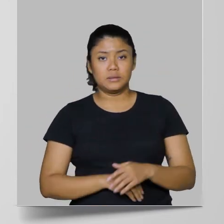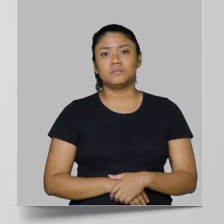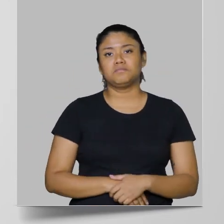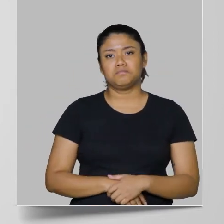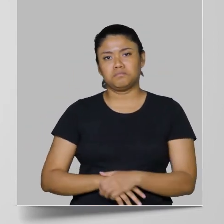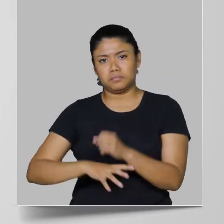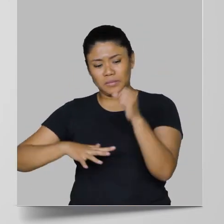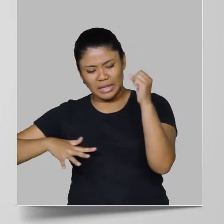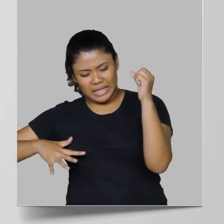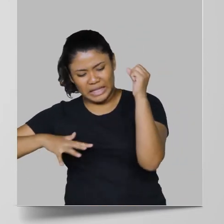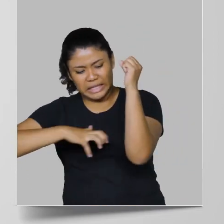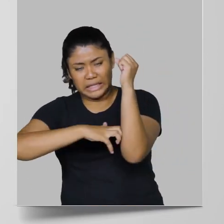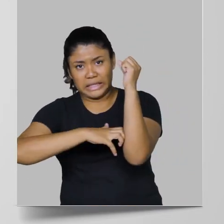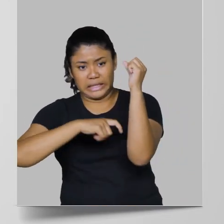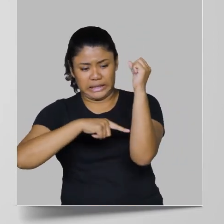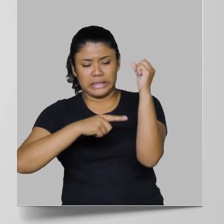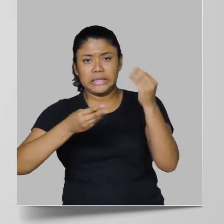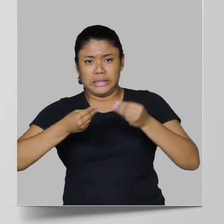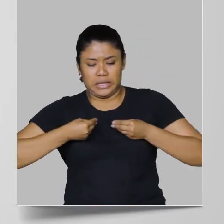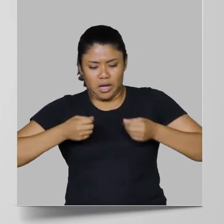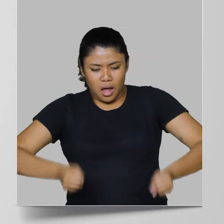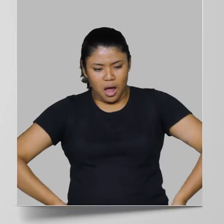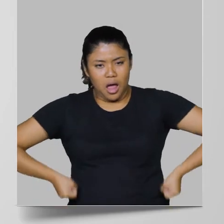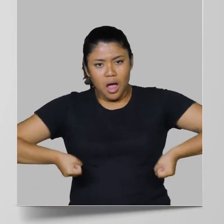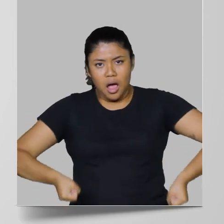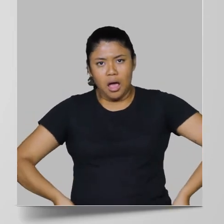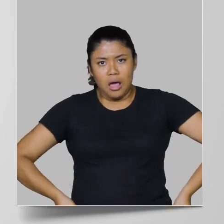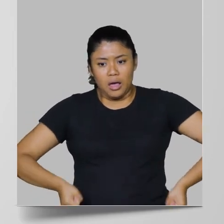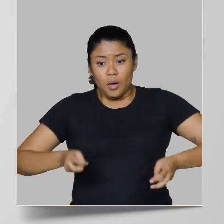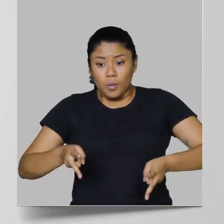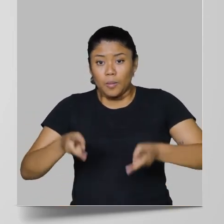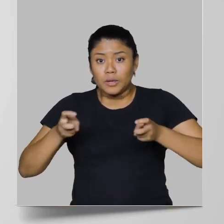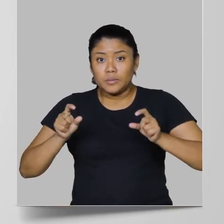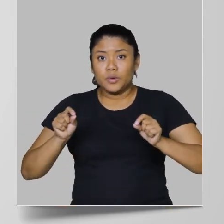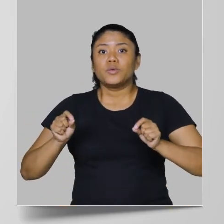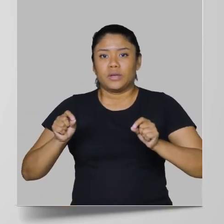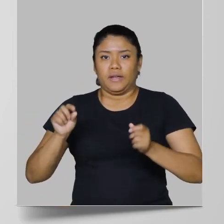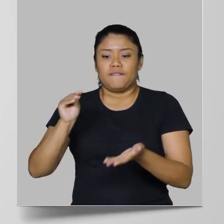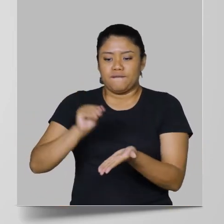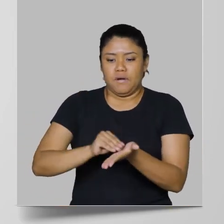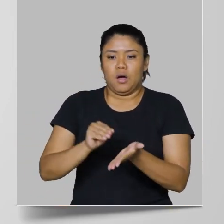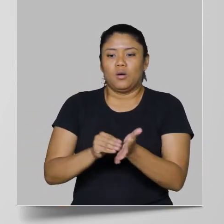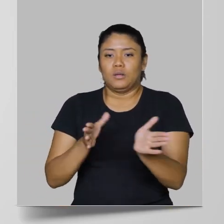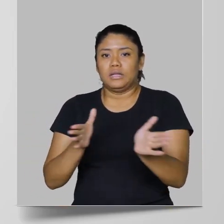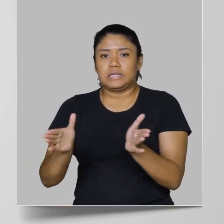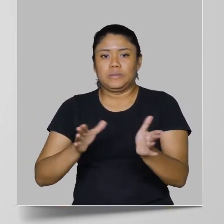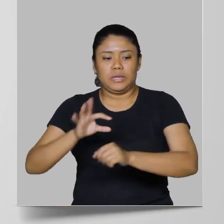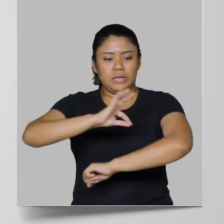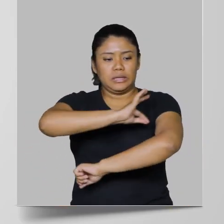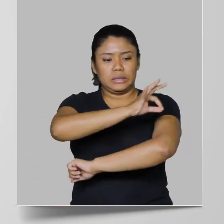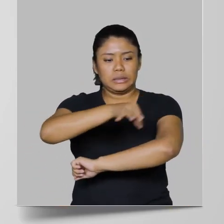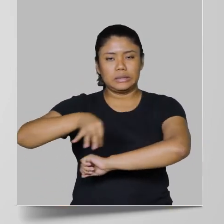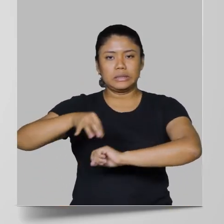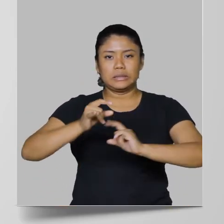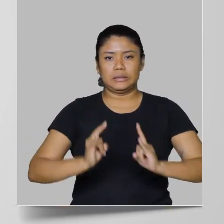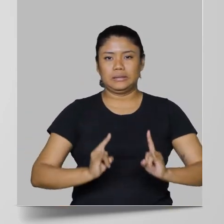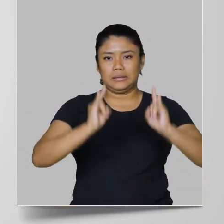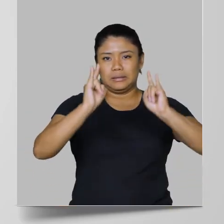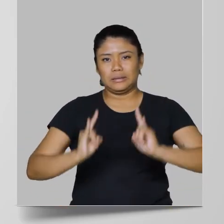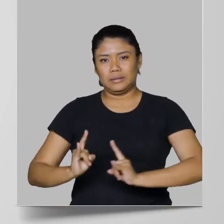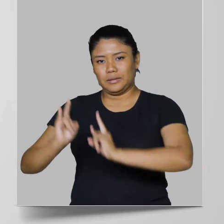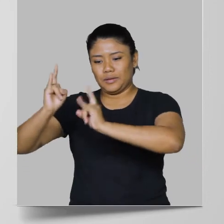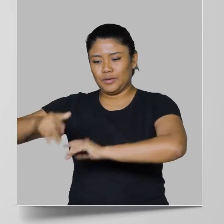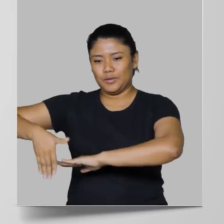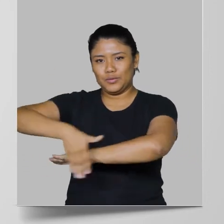que antes eu fazia em 5 minutos. Hoje, usando cadeira de rodas, eu faço em 15, 20 minutos. E ainda assim,